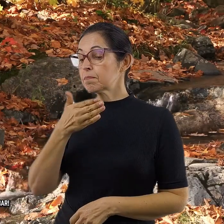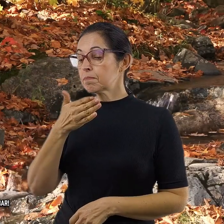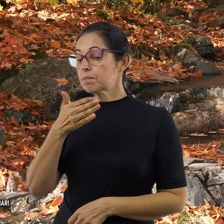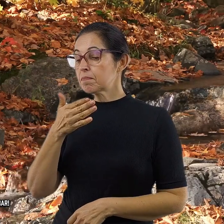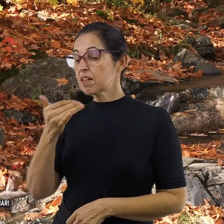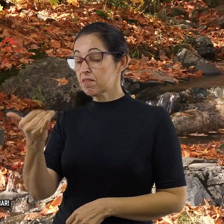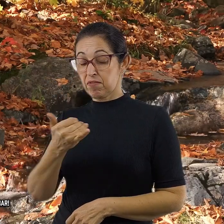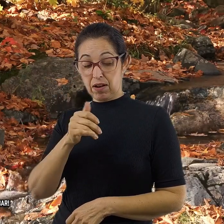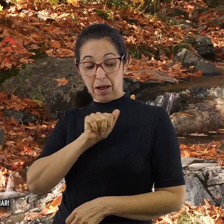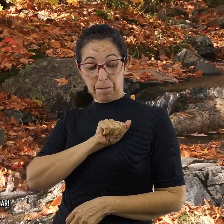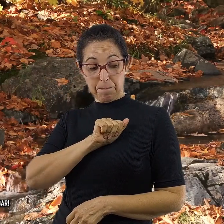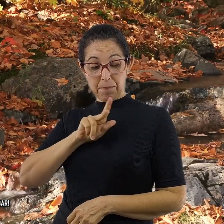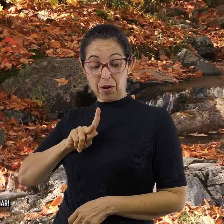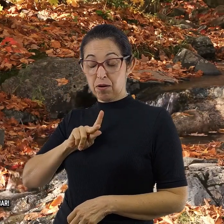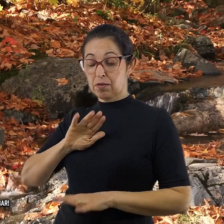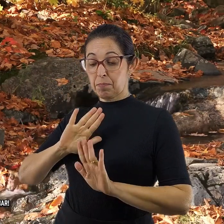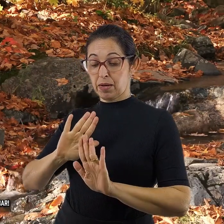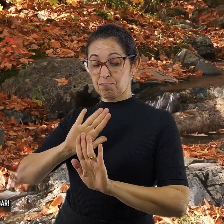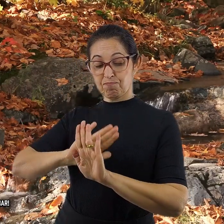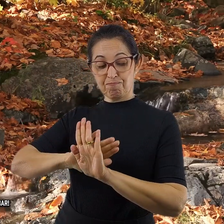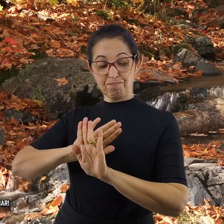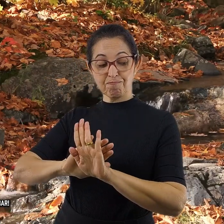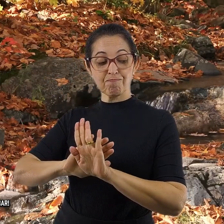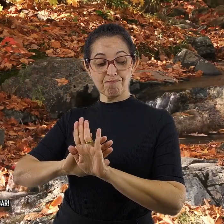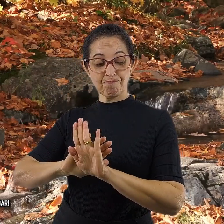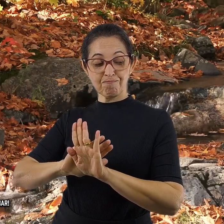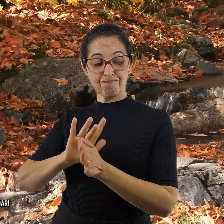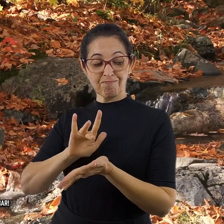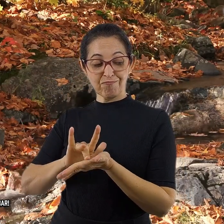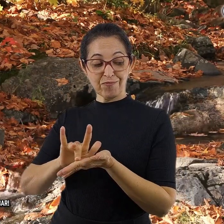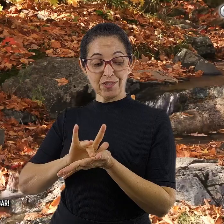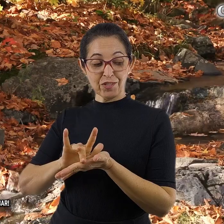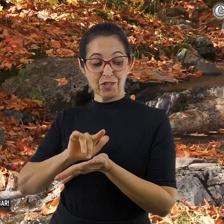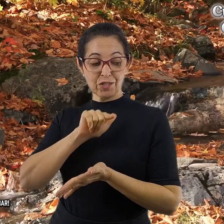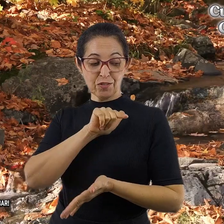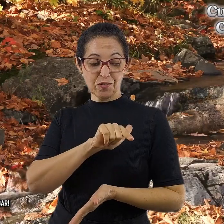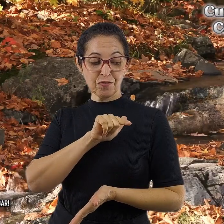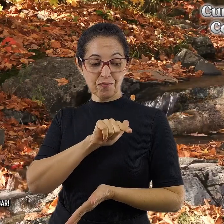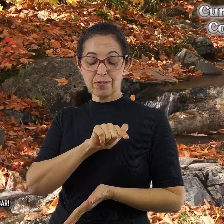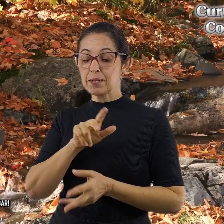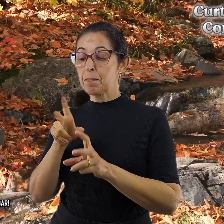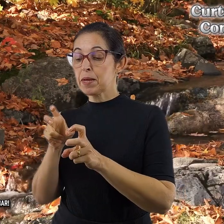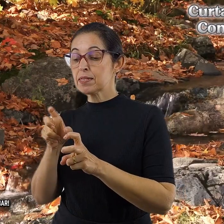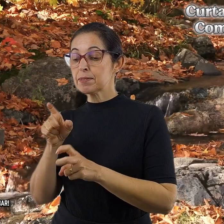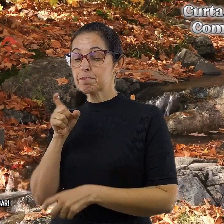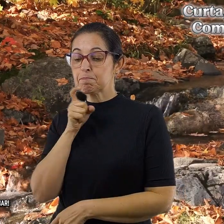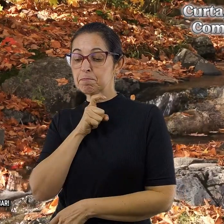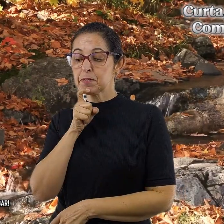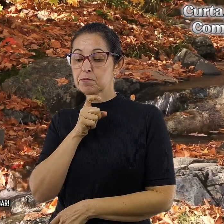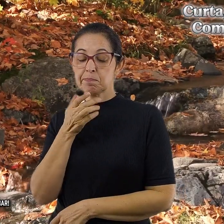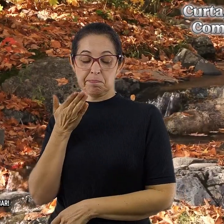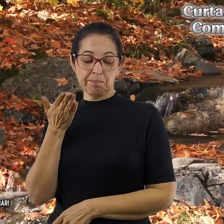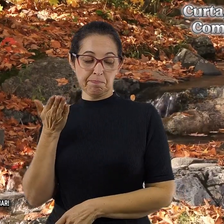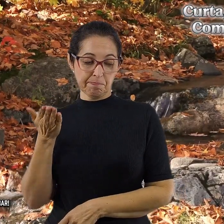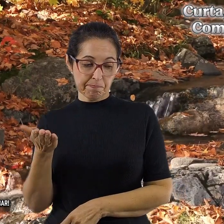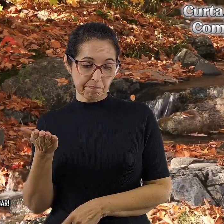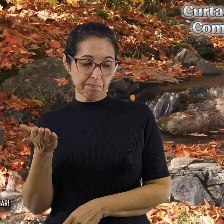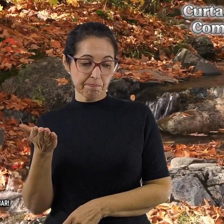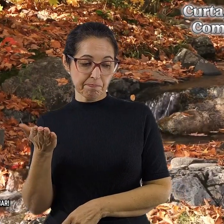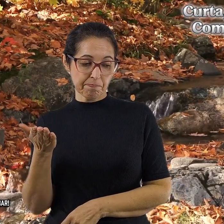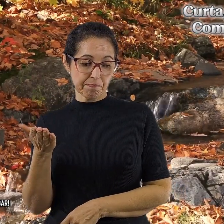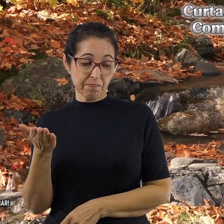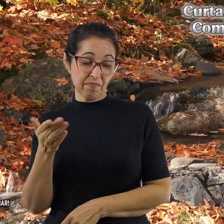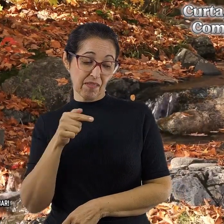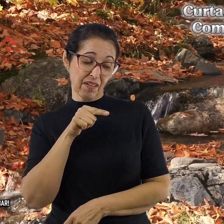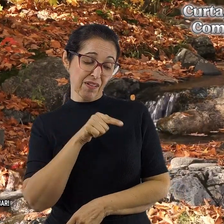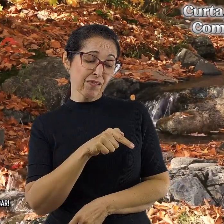ser apóstolos e não são, e tu os achastes mentirosos.